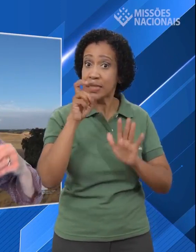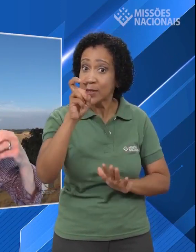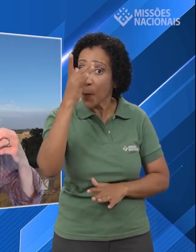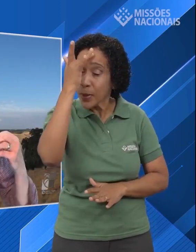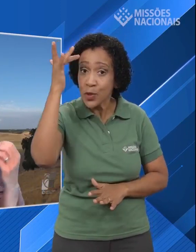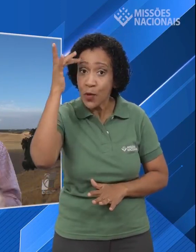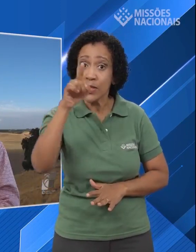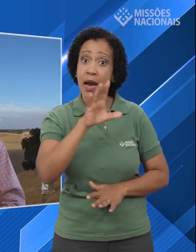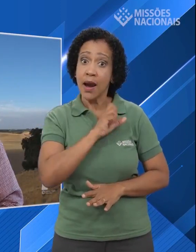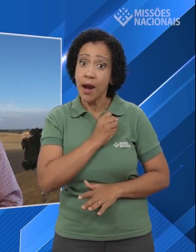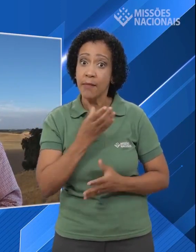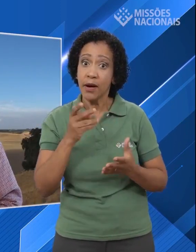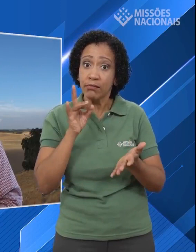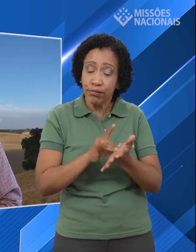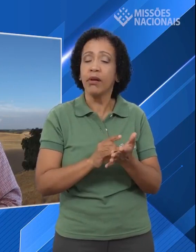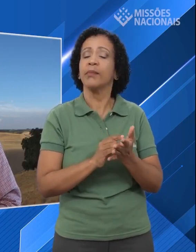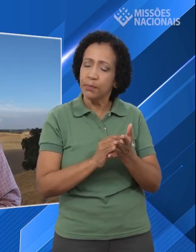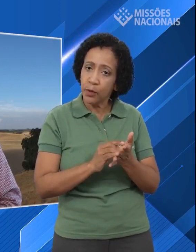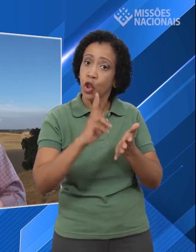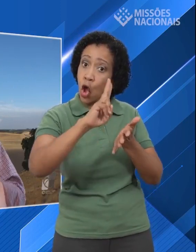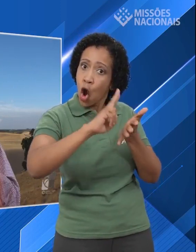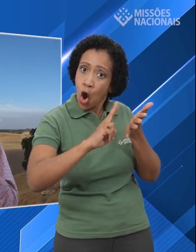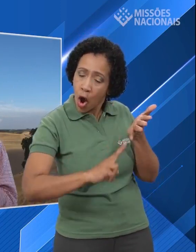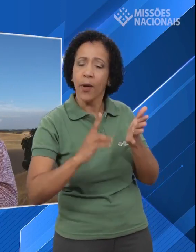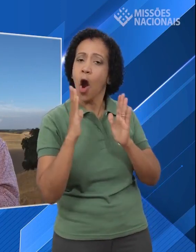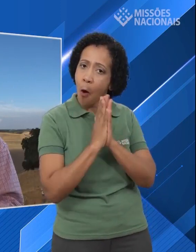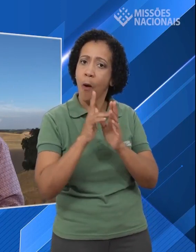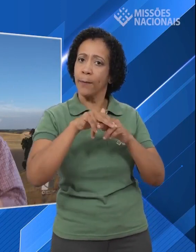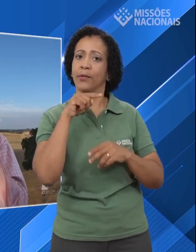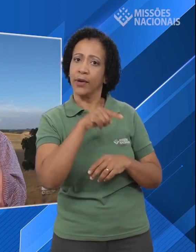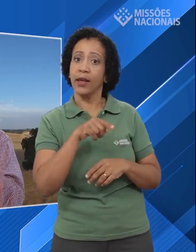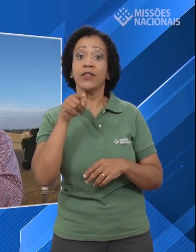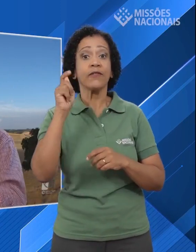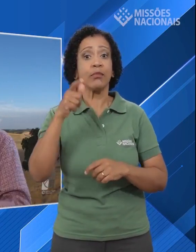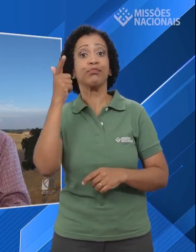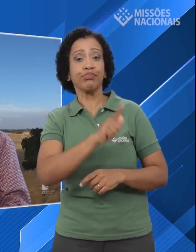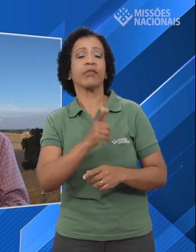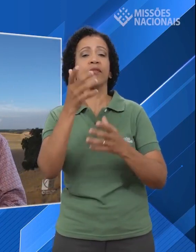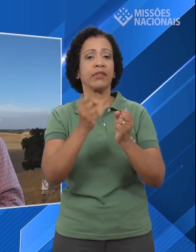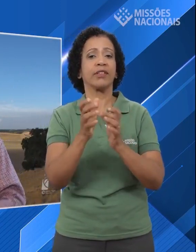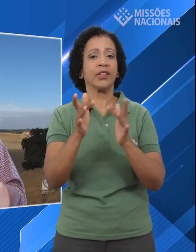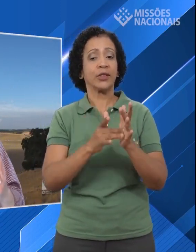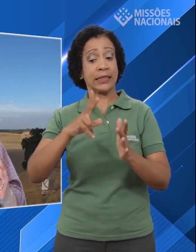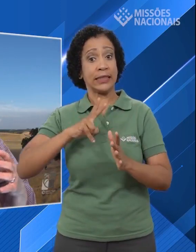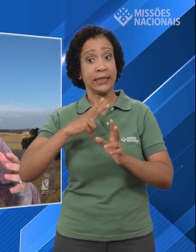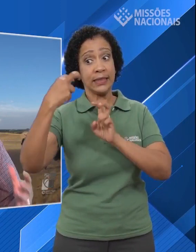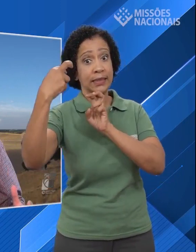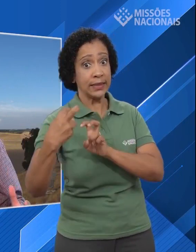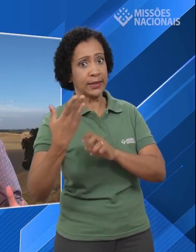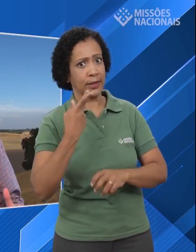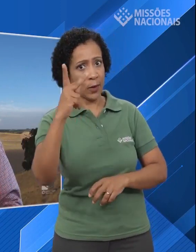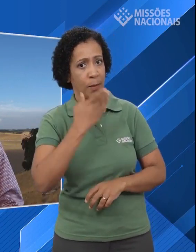ama demais e que você quer vê-las aceitando o senhor jesus cristo e você vai alcançá-las com seu testemunho